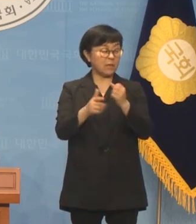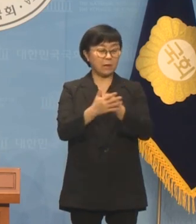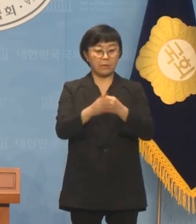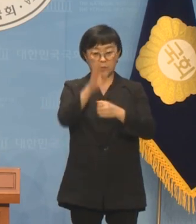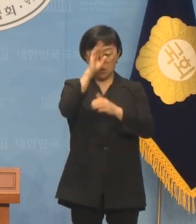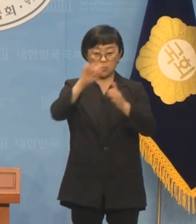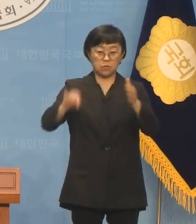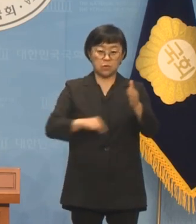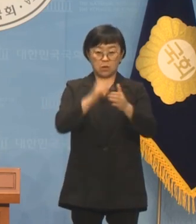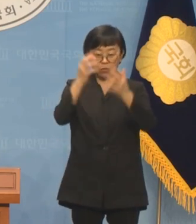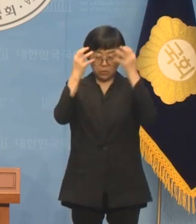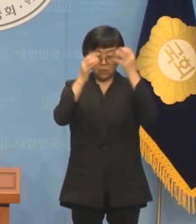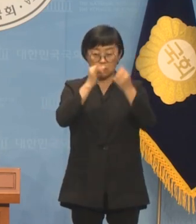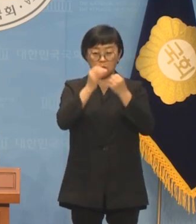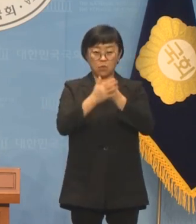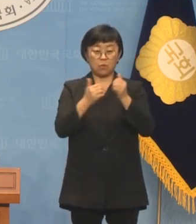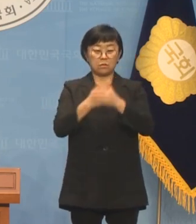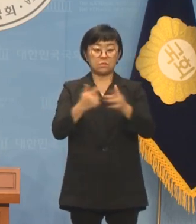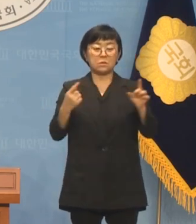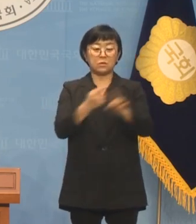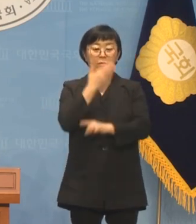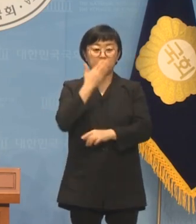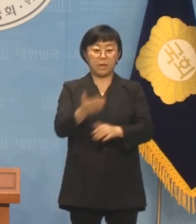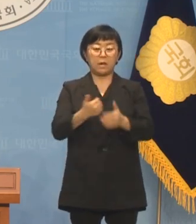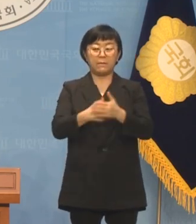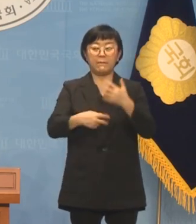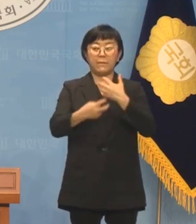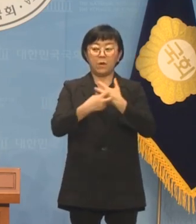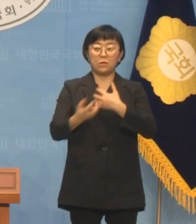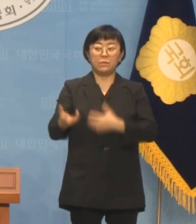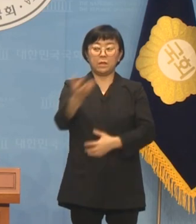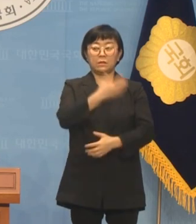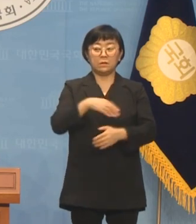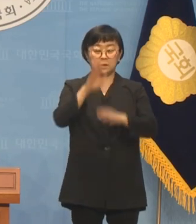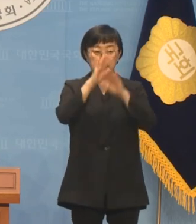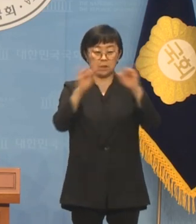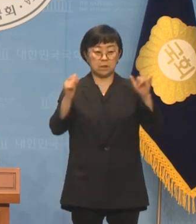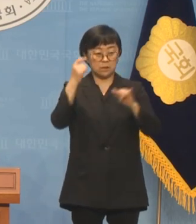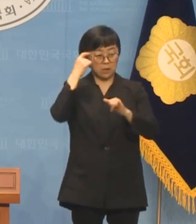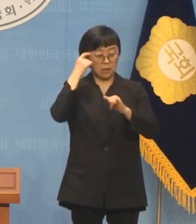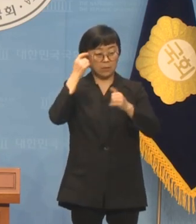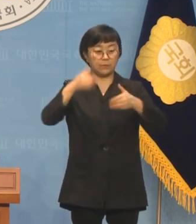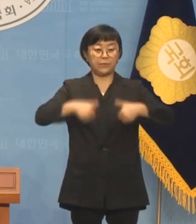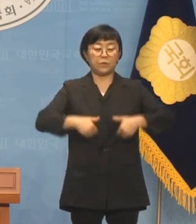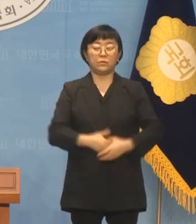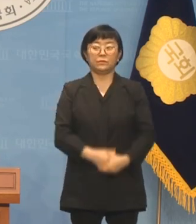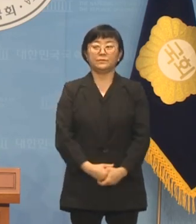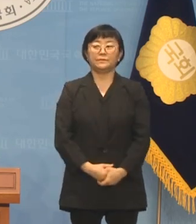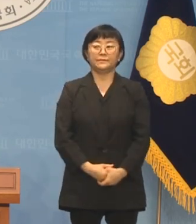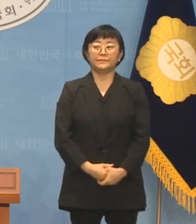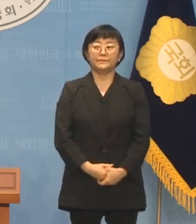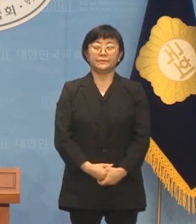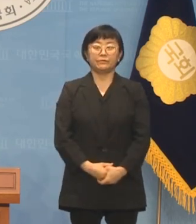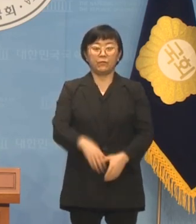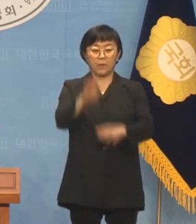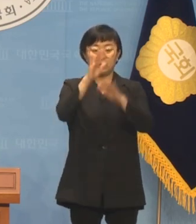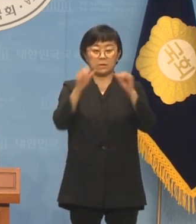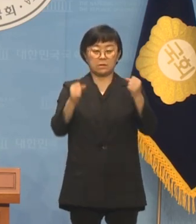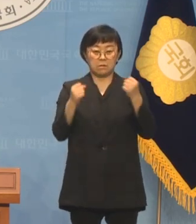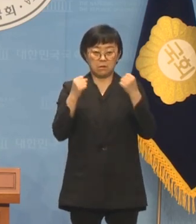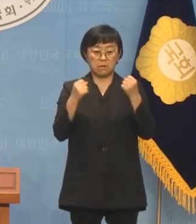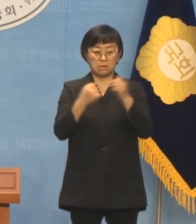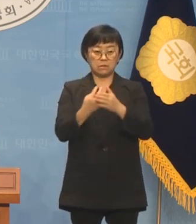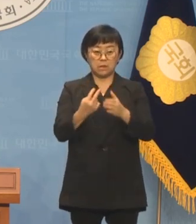속에 고통스러워하며 치료 가능한 병원을 찾아다니는 환자들을 생각해 주십시오. 환자